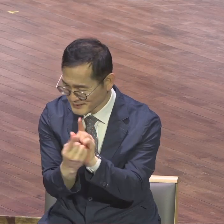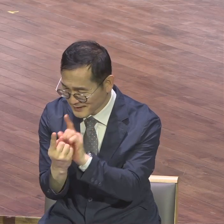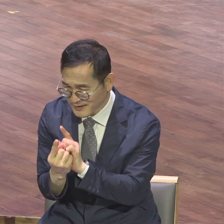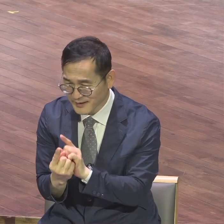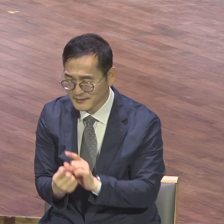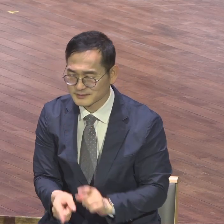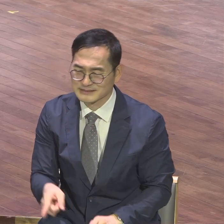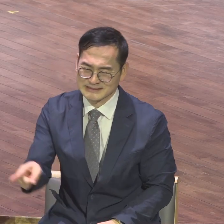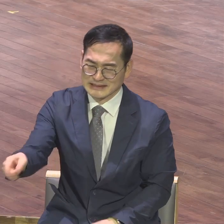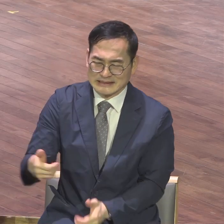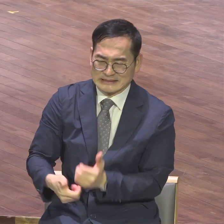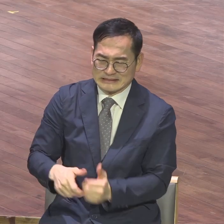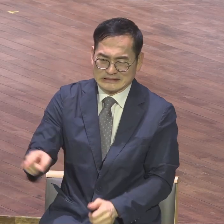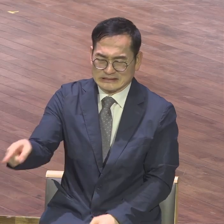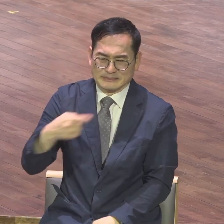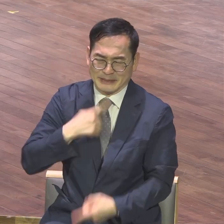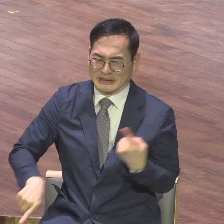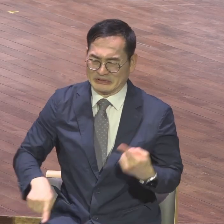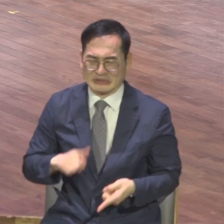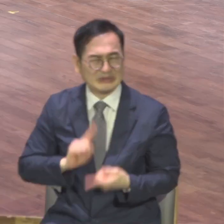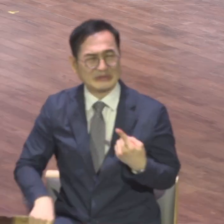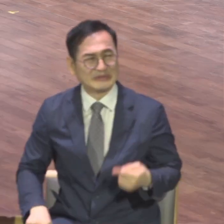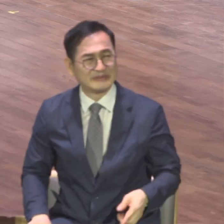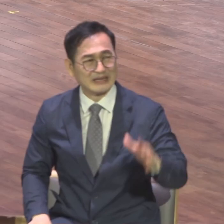체질이요. 하나님 만나게 해줘서 맞추어.